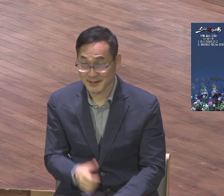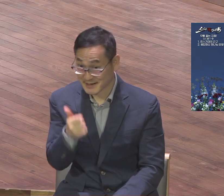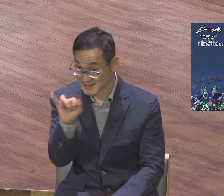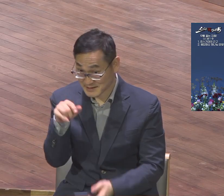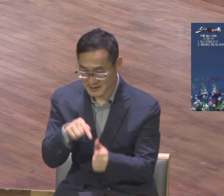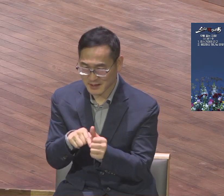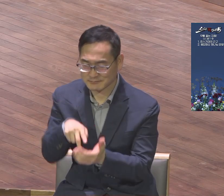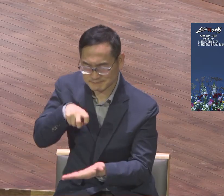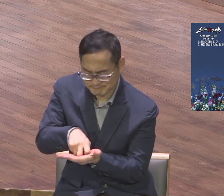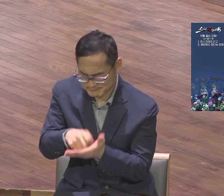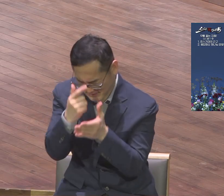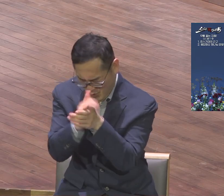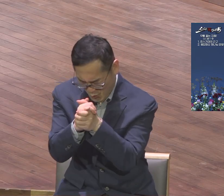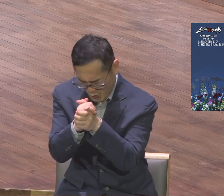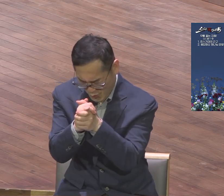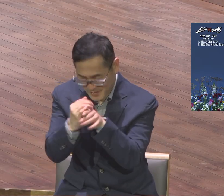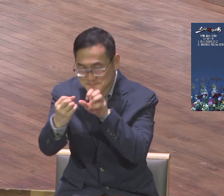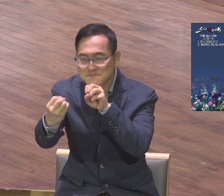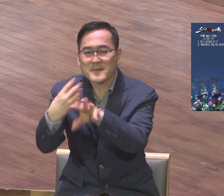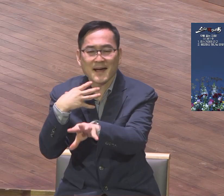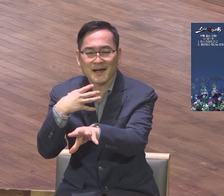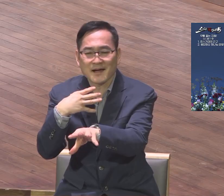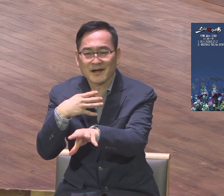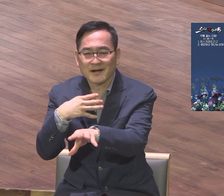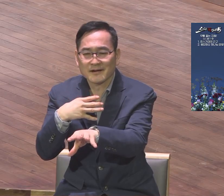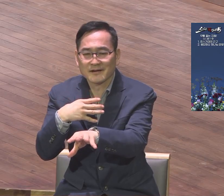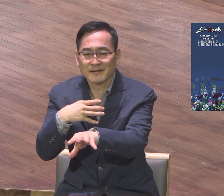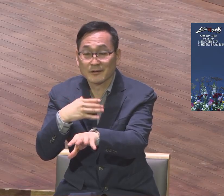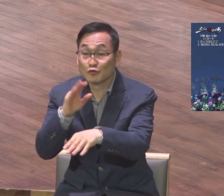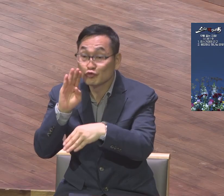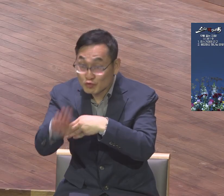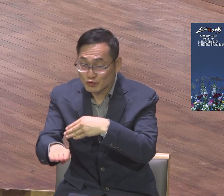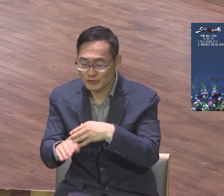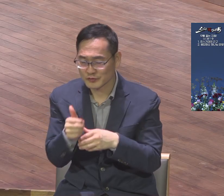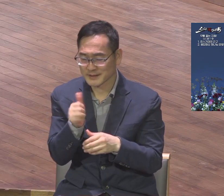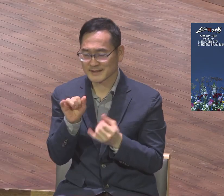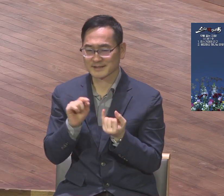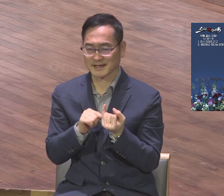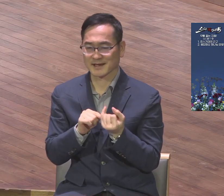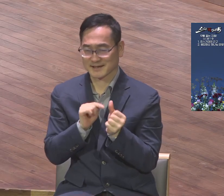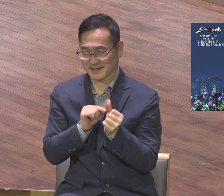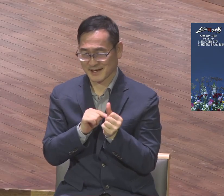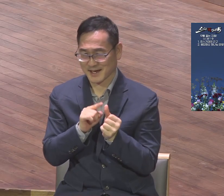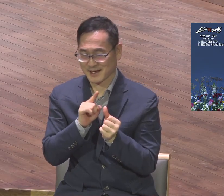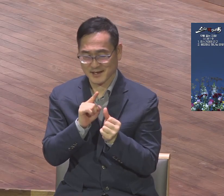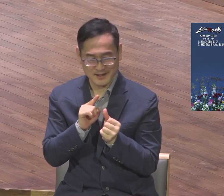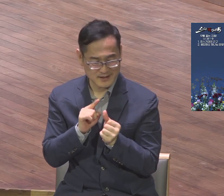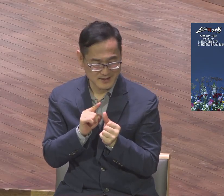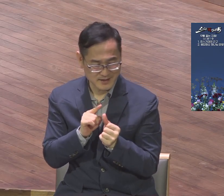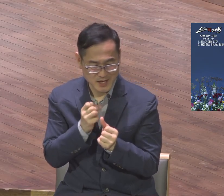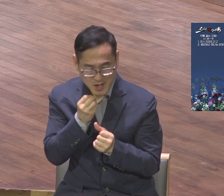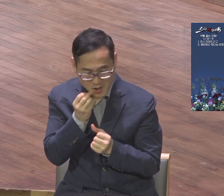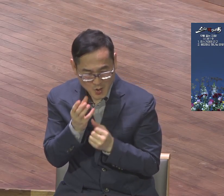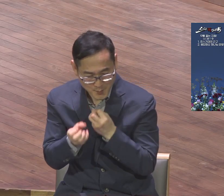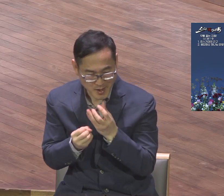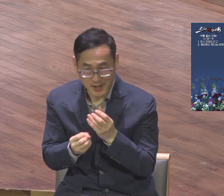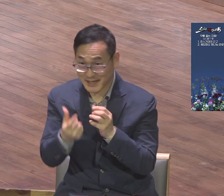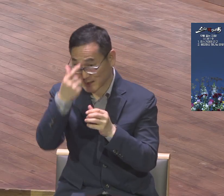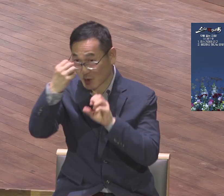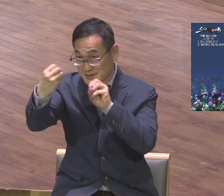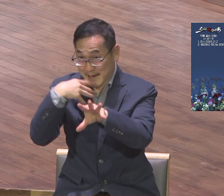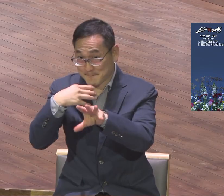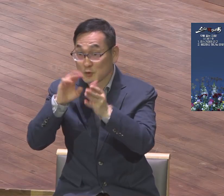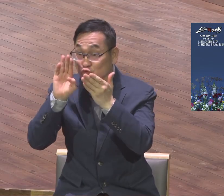응답을 체험했습니다. 그리고 나서 보여준 히스기야의 반응이 중요합니다. 본문 9절로 20절을 보면 기도에